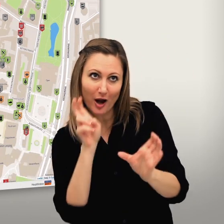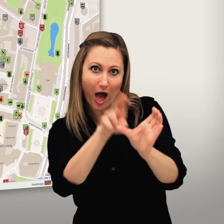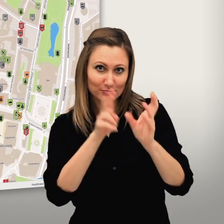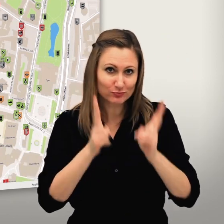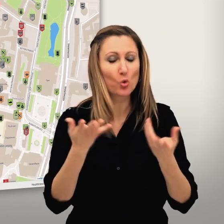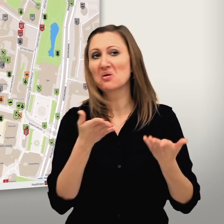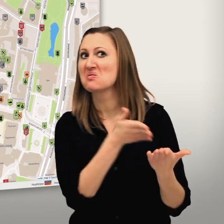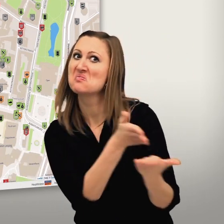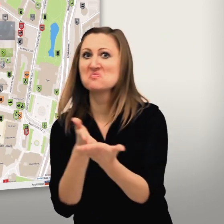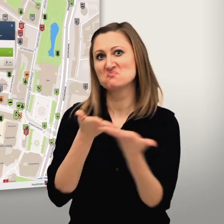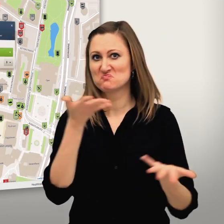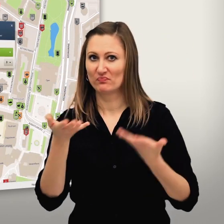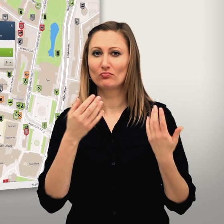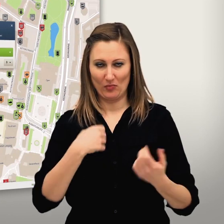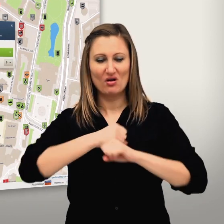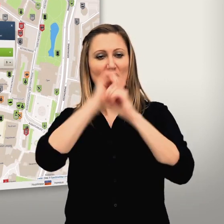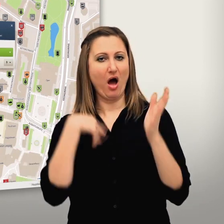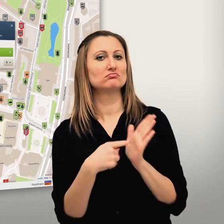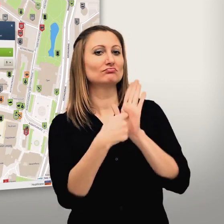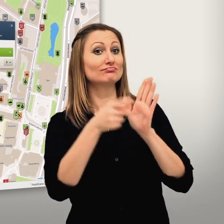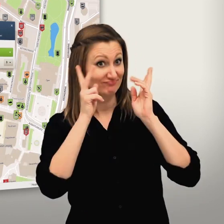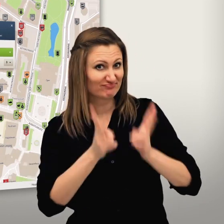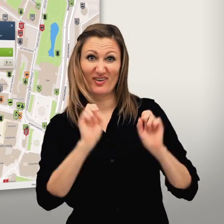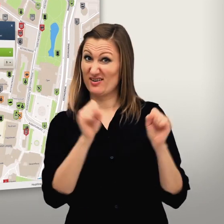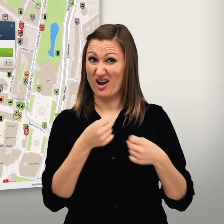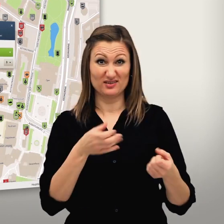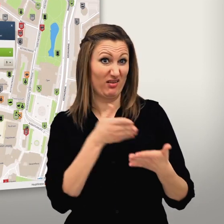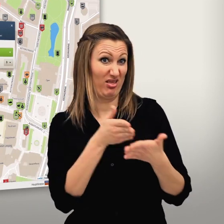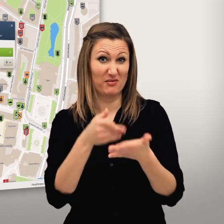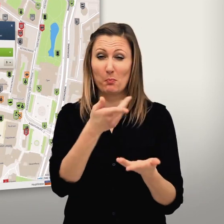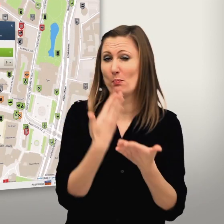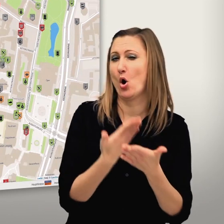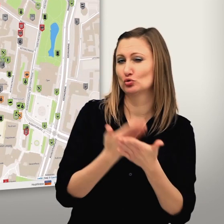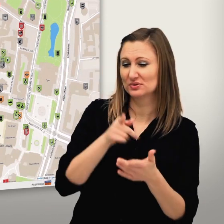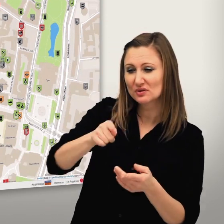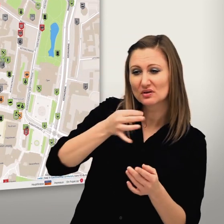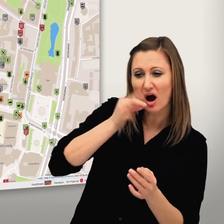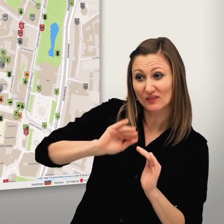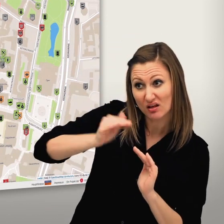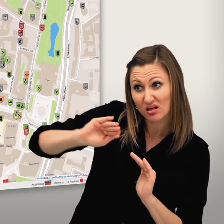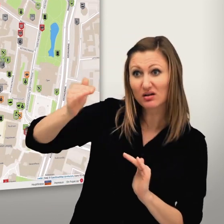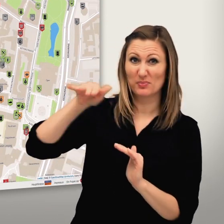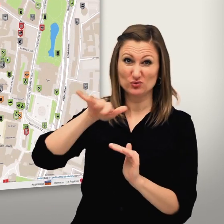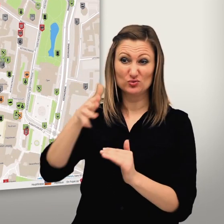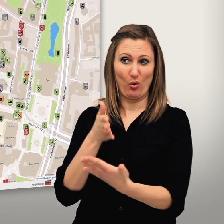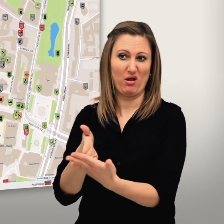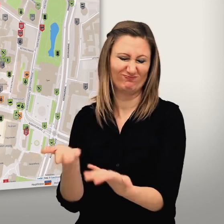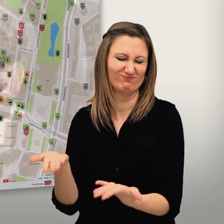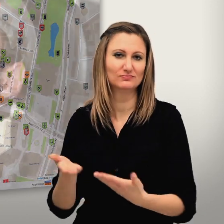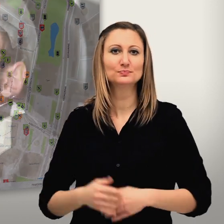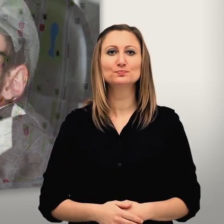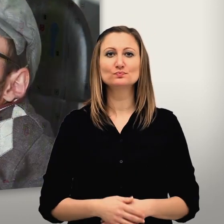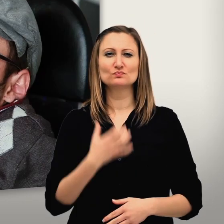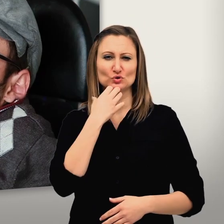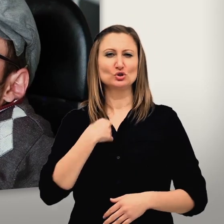teilhaben. Natürlich zeigen wir aber auch, wo man eben nicht teilhaben kann, weil vielleicht das Café ein oder zwei Stufen am Eingang hat. Und